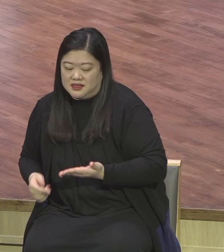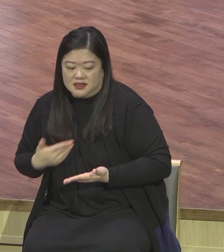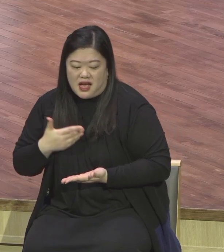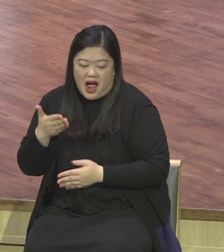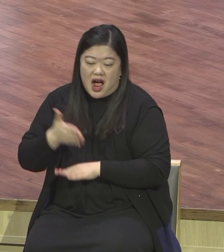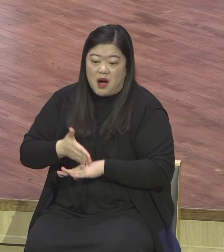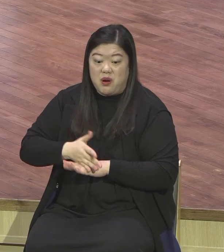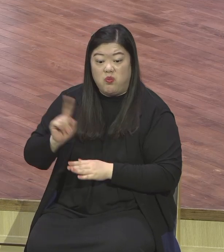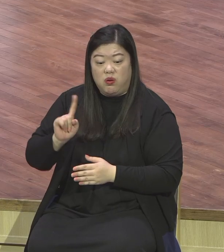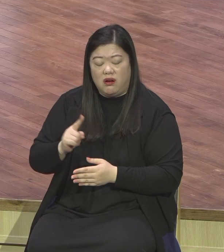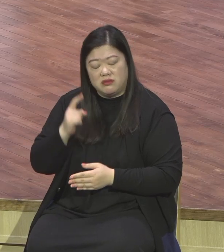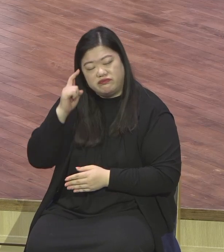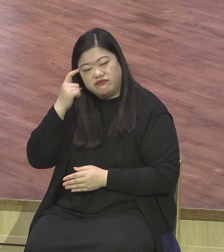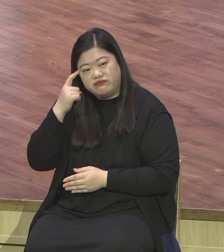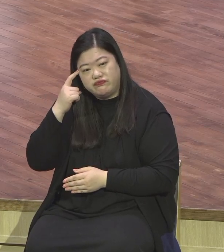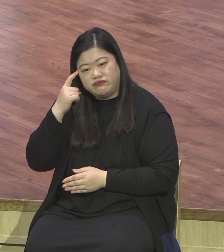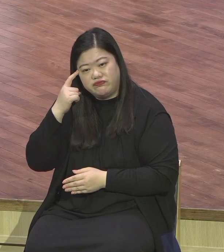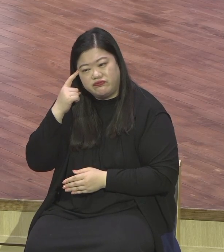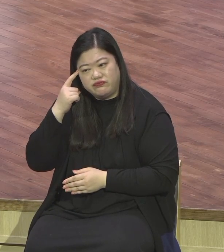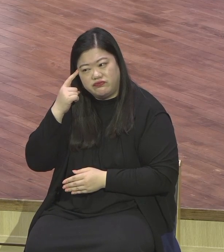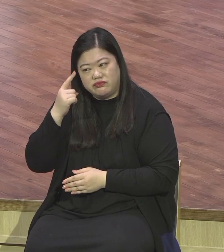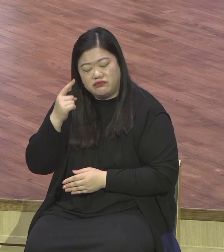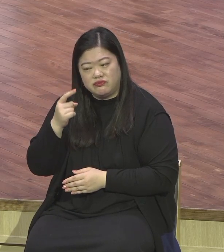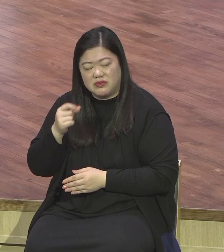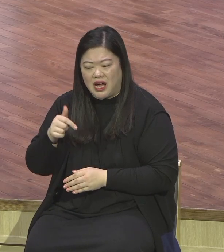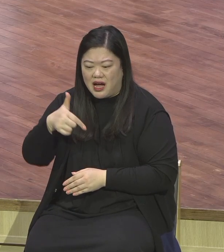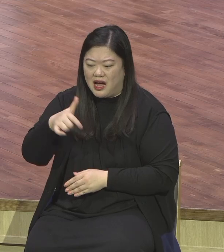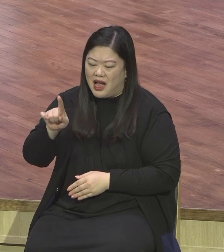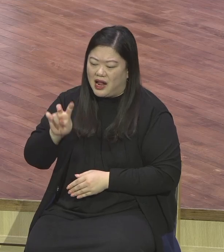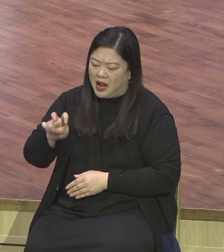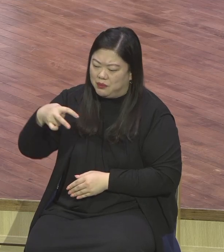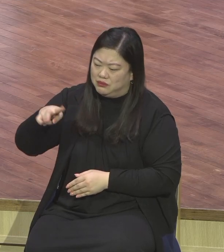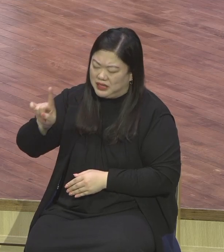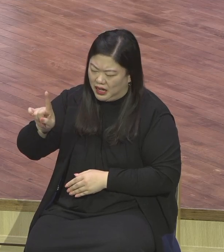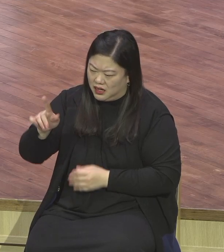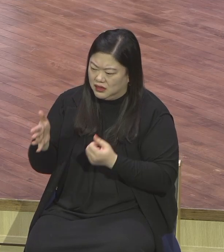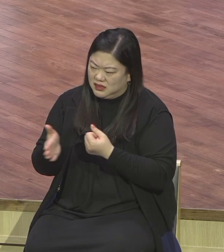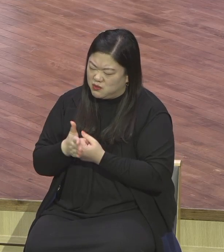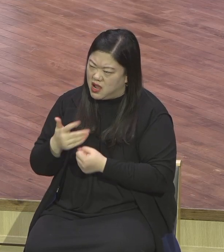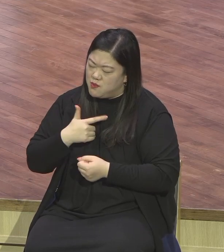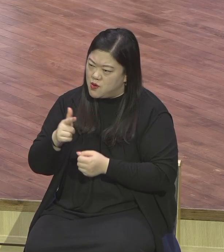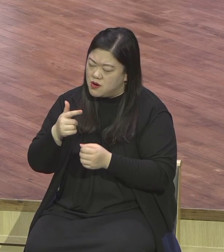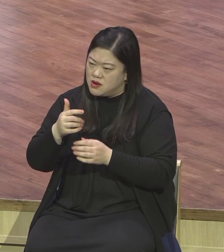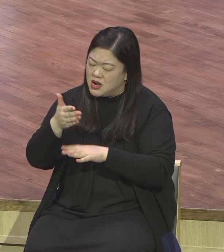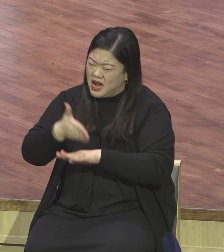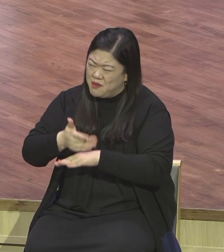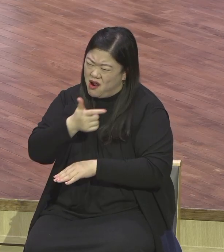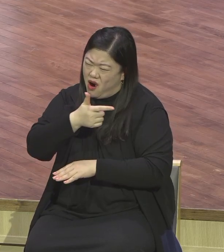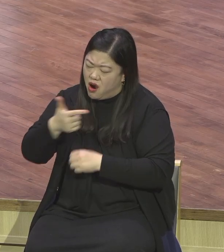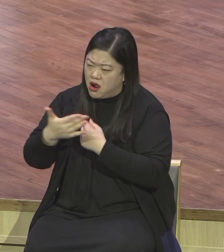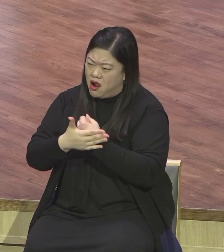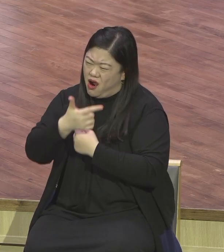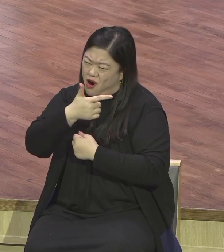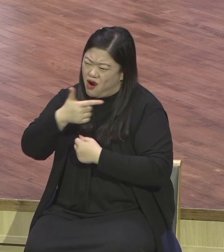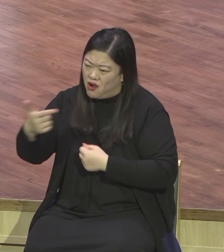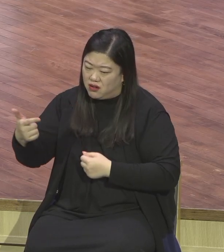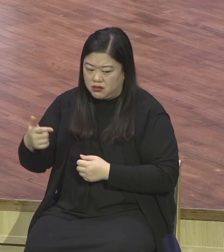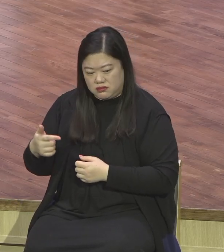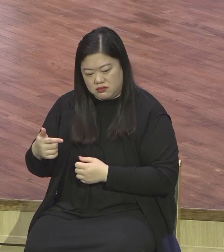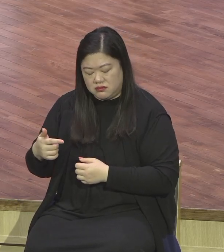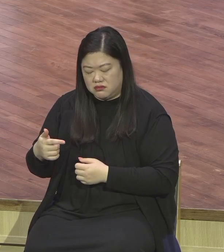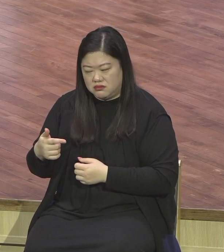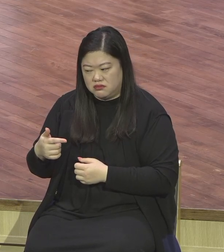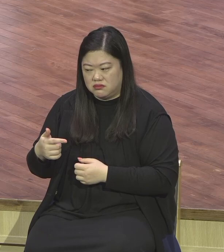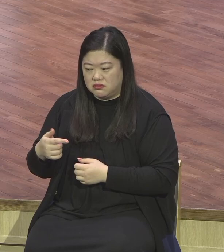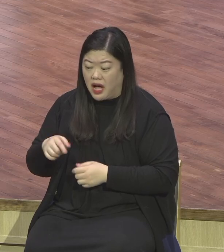무슨 거창하고 대단한 것을 적어야 되는 줄로 생각했는데 한 개만 적어라 뭐 그냥 네